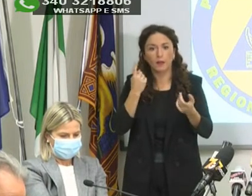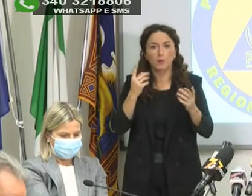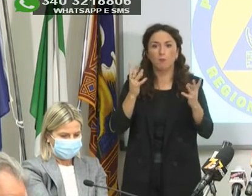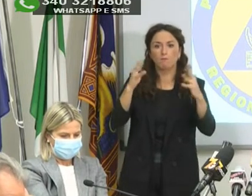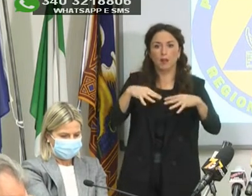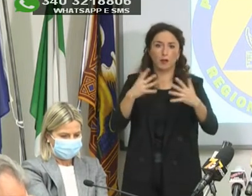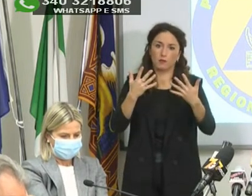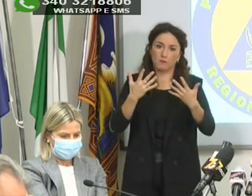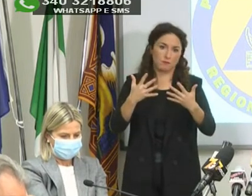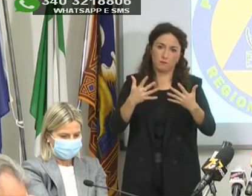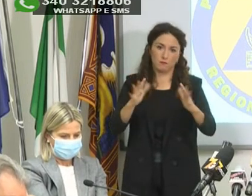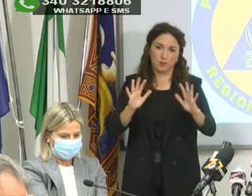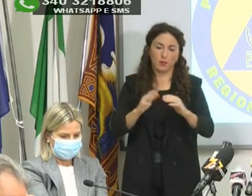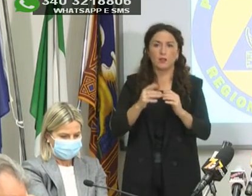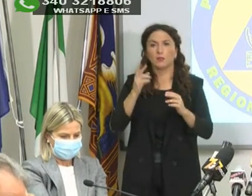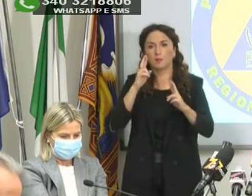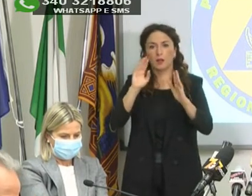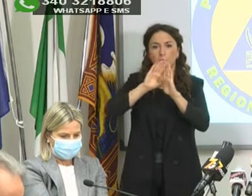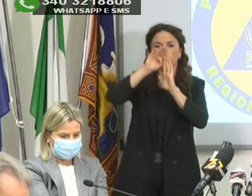partita, quantomeno iniziare la fase di discesa.